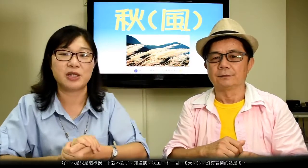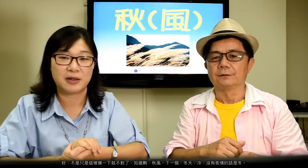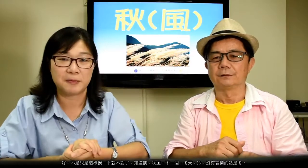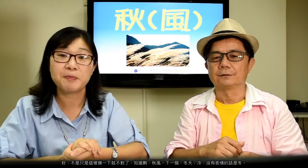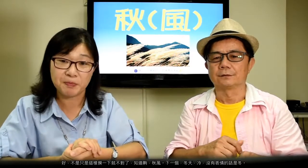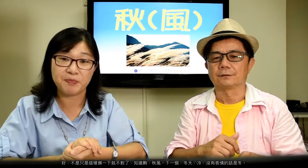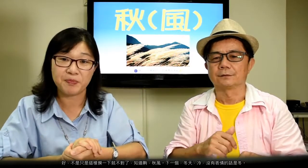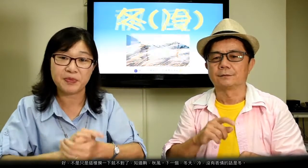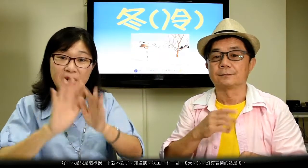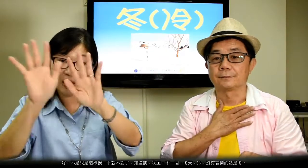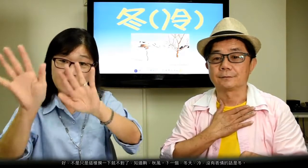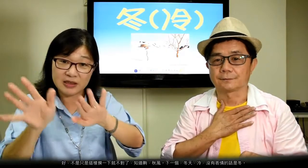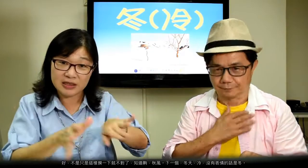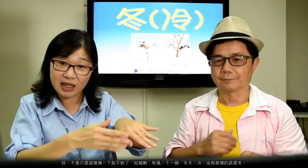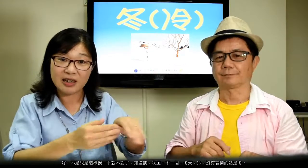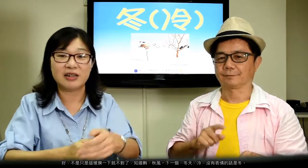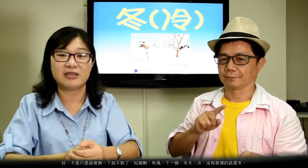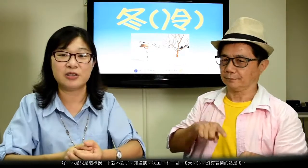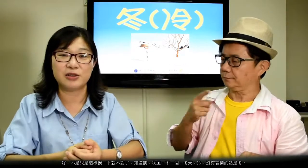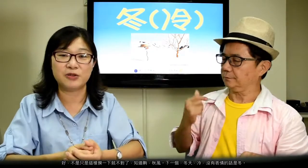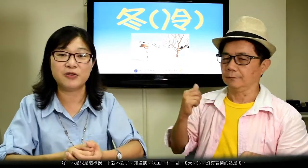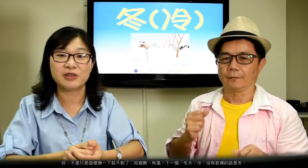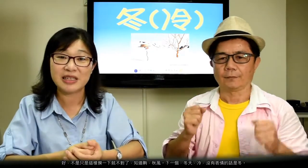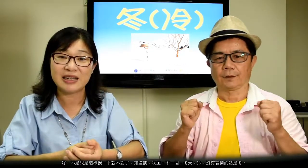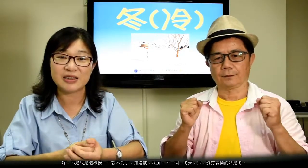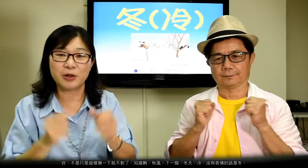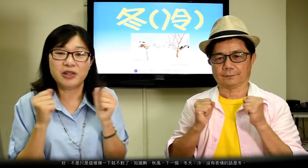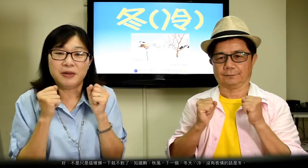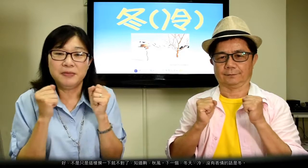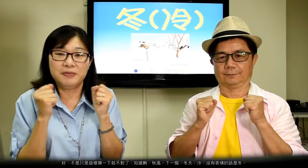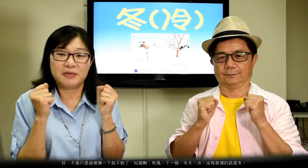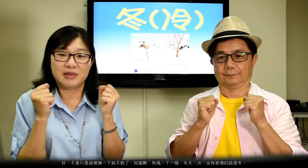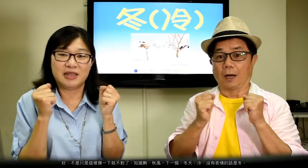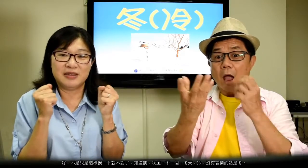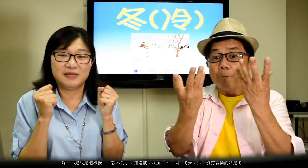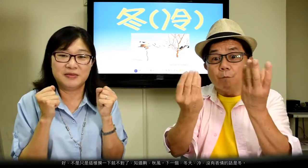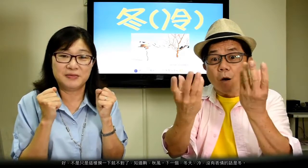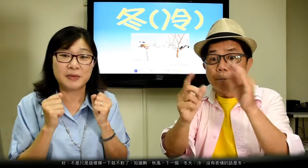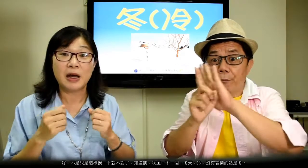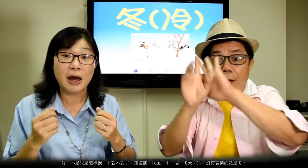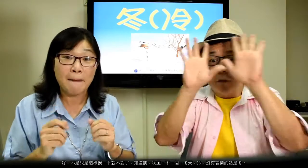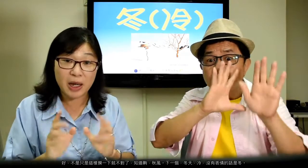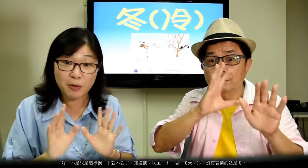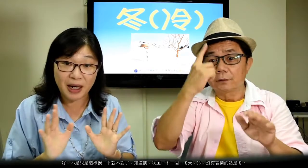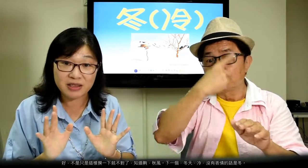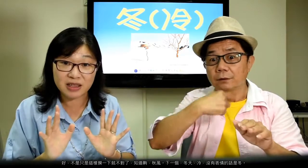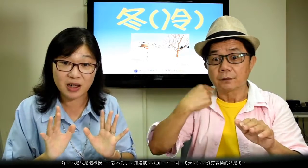了，知道哈，秋风。下一个，冬天冷，没有表情的